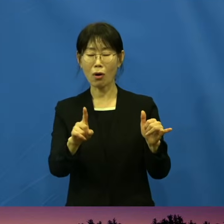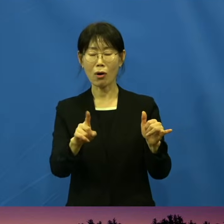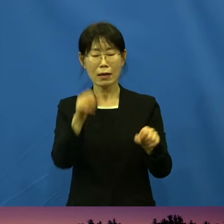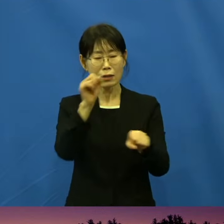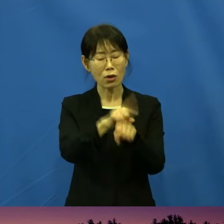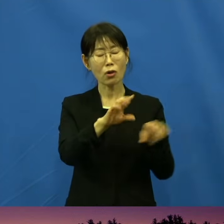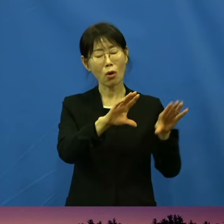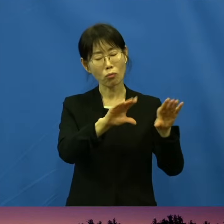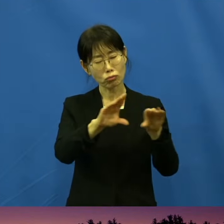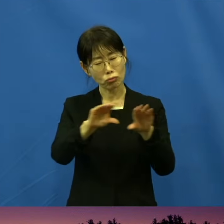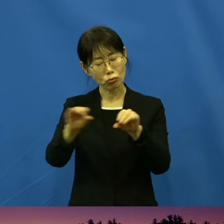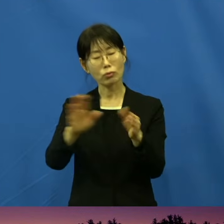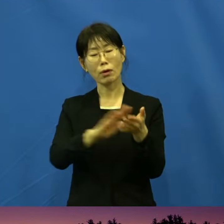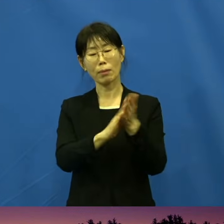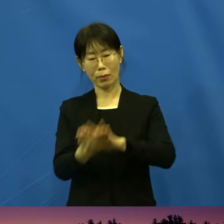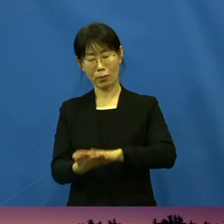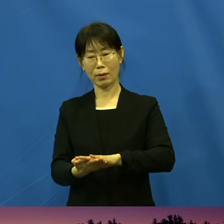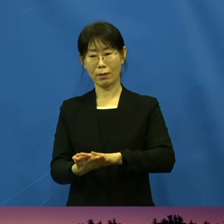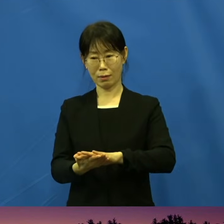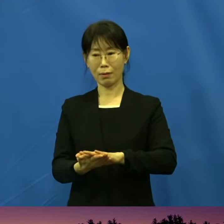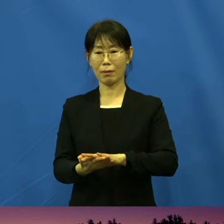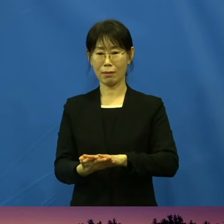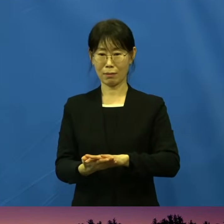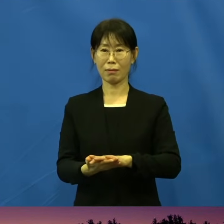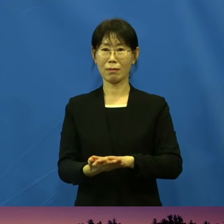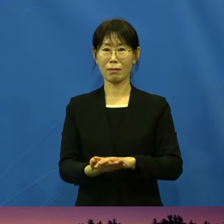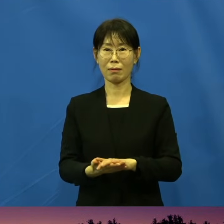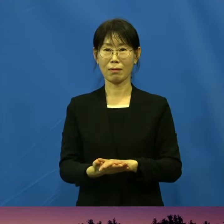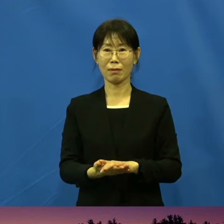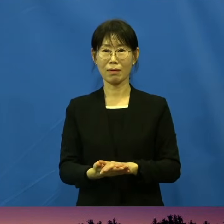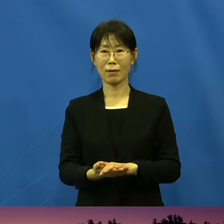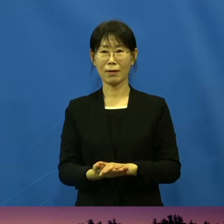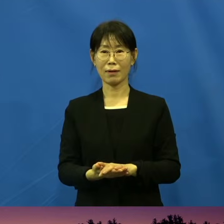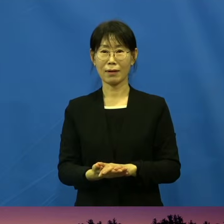돼요. 속도 없는 사람처럼 보여야 돼요.